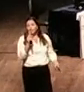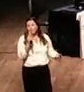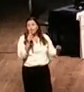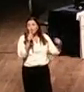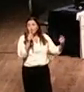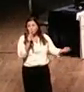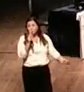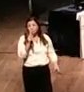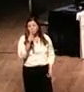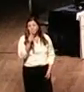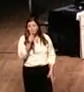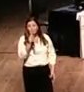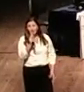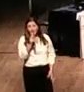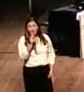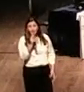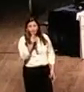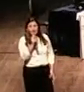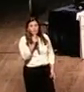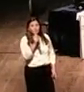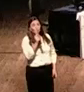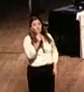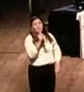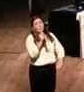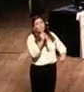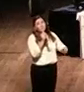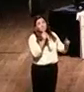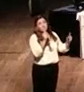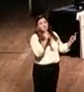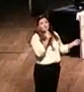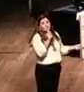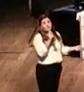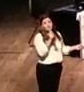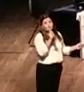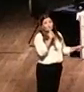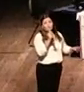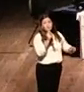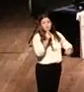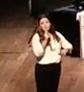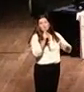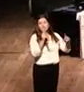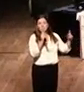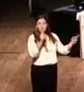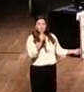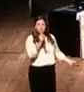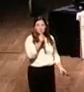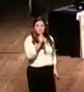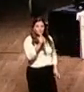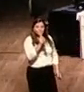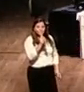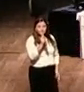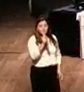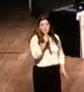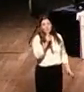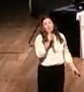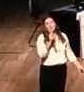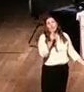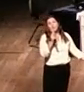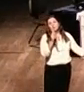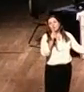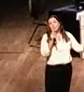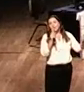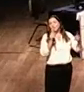para prestação de conta para o FNDE tá então esse sistema ele envolve tanto o cadastro dos fornecedores